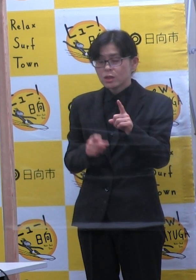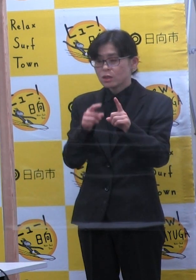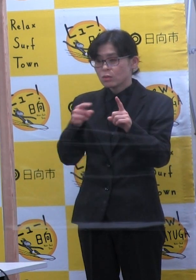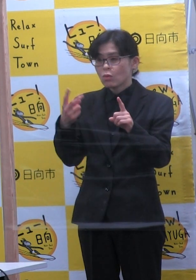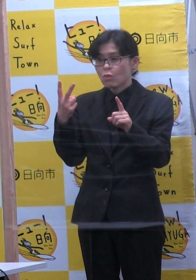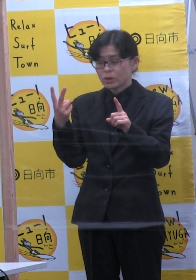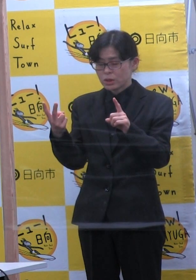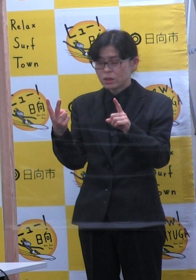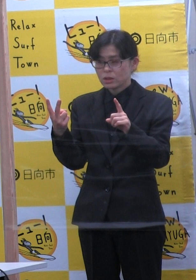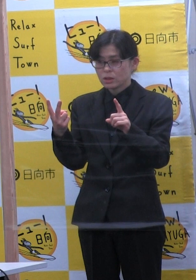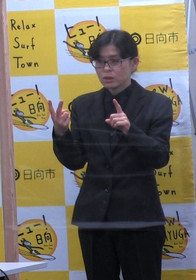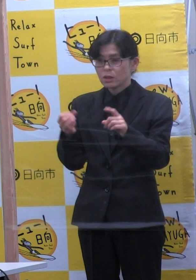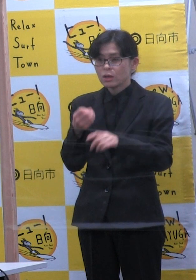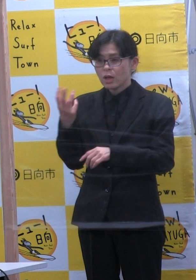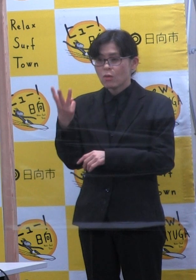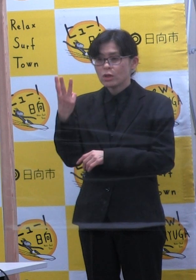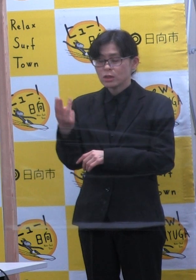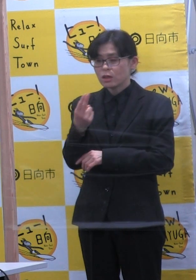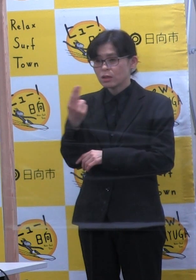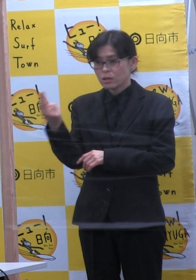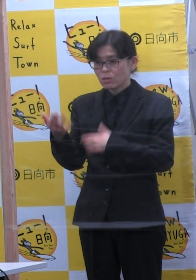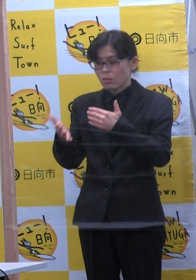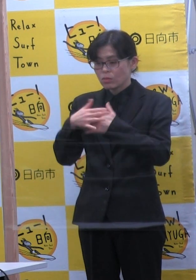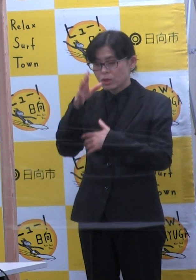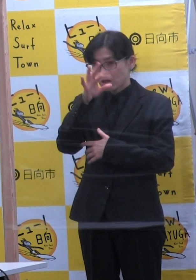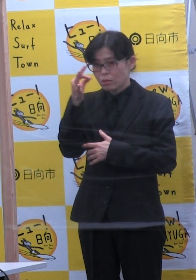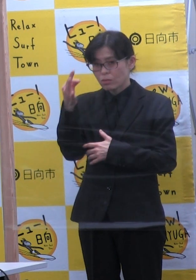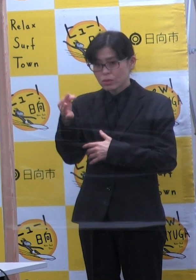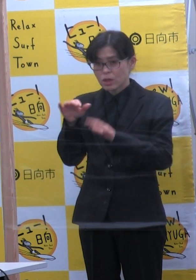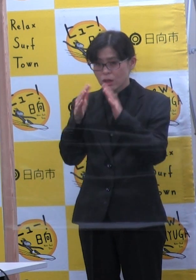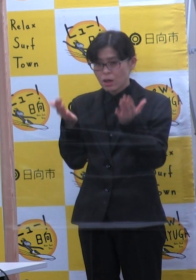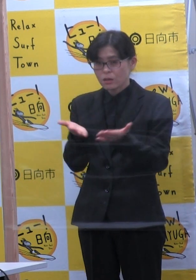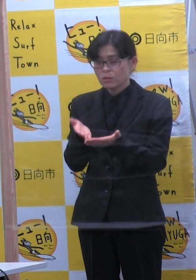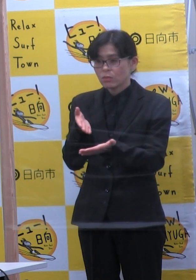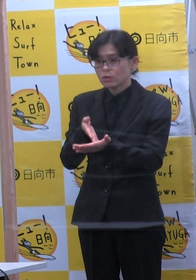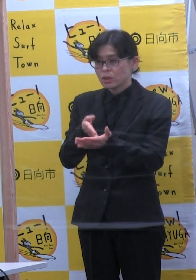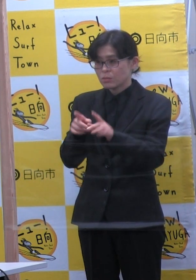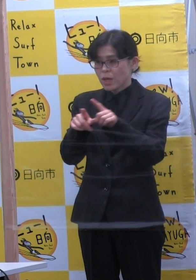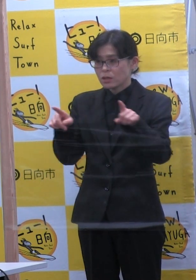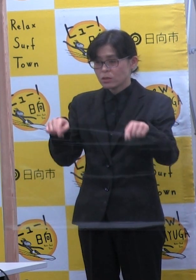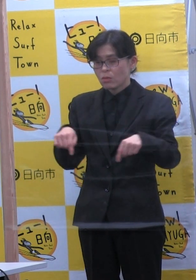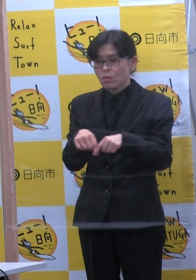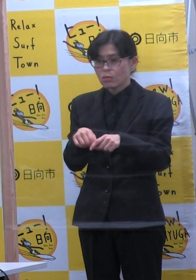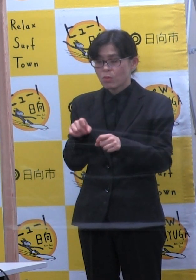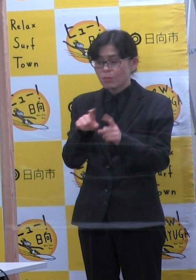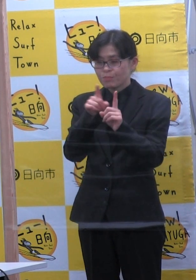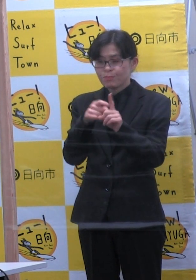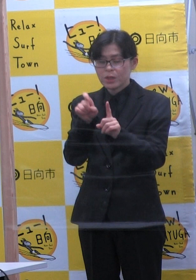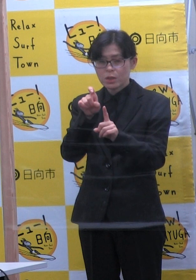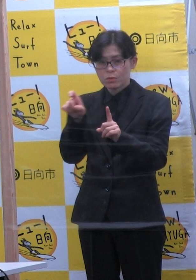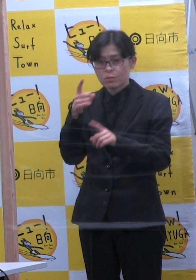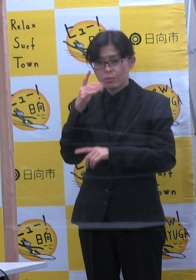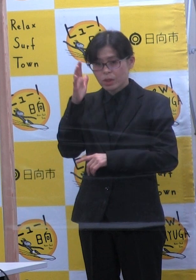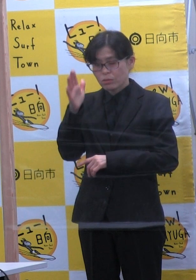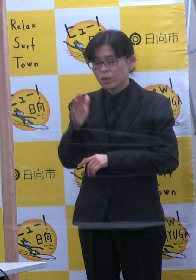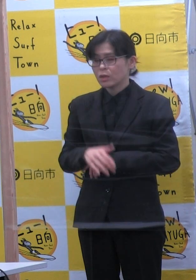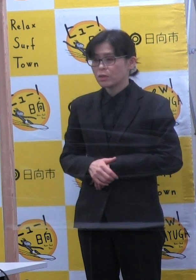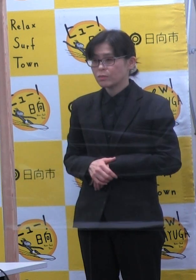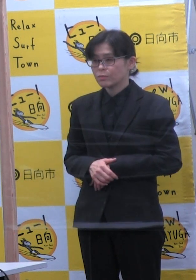1-2、令和3年度補正予算概要説明書の10ページをご覧